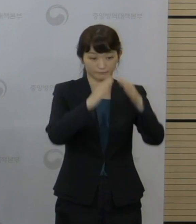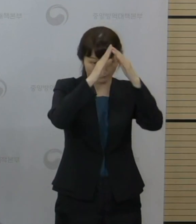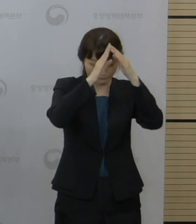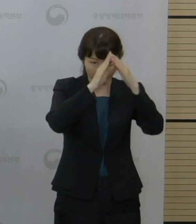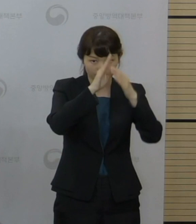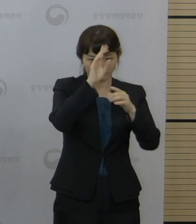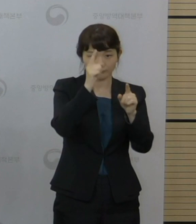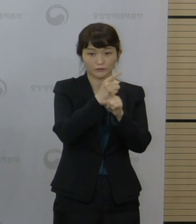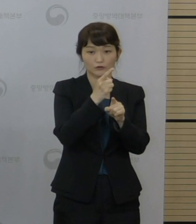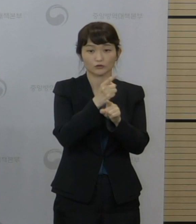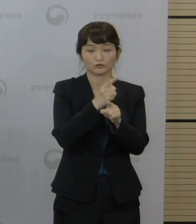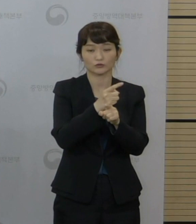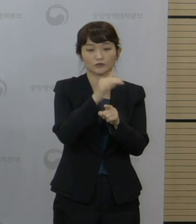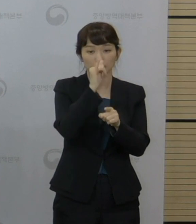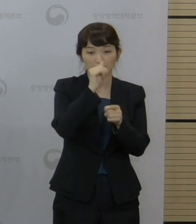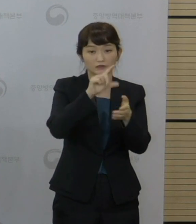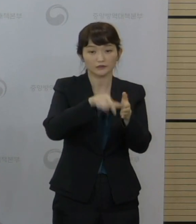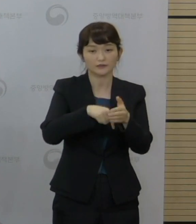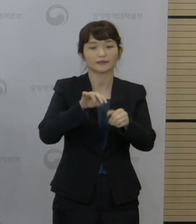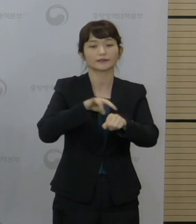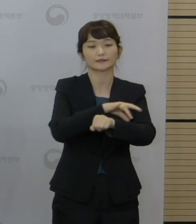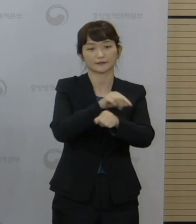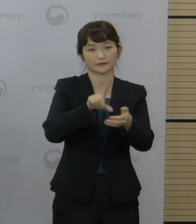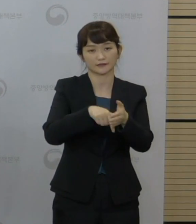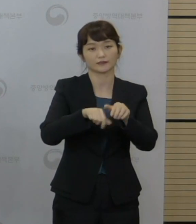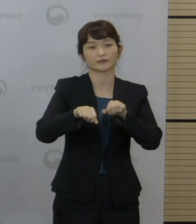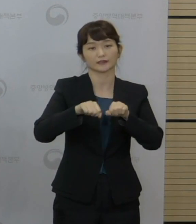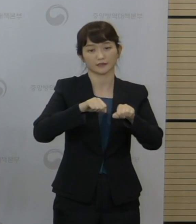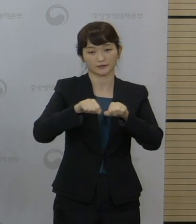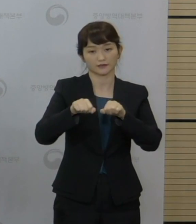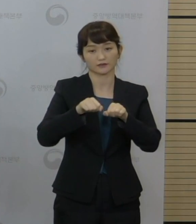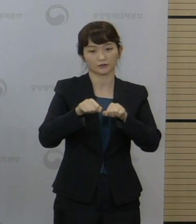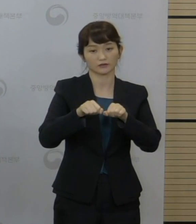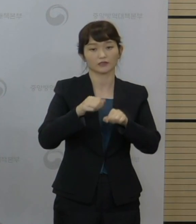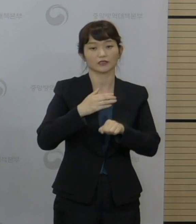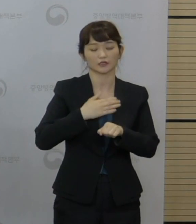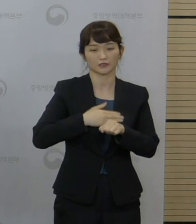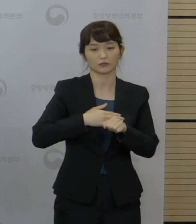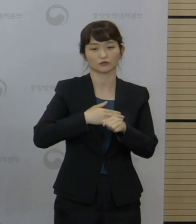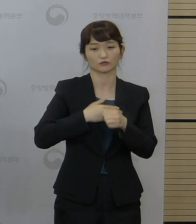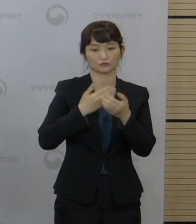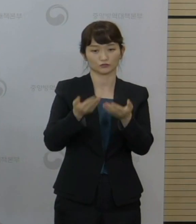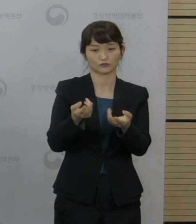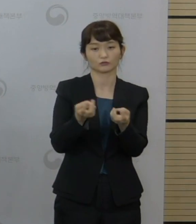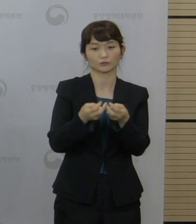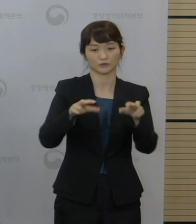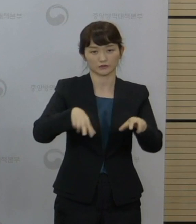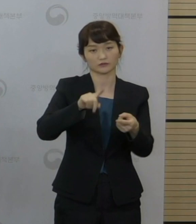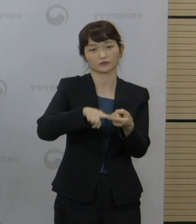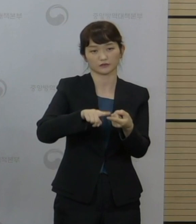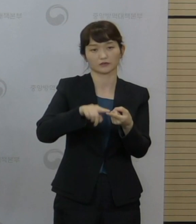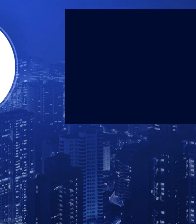재택치료 수요가 존재하는 한 24시간 대응 안내하는 체계는 현행대로 유지합니다.